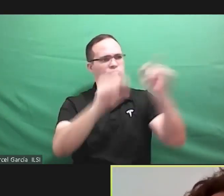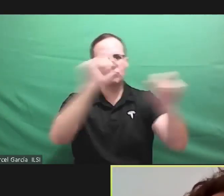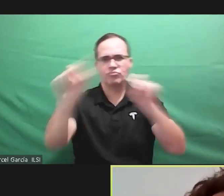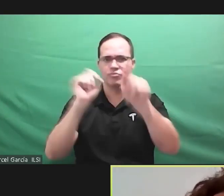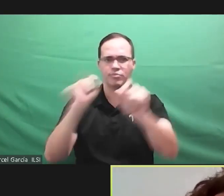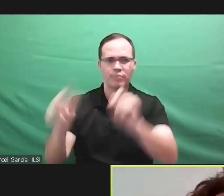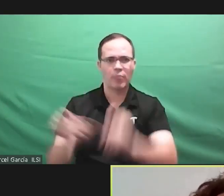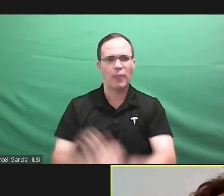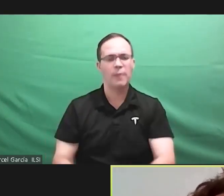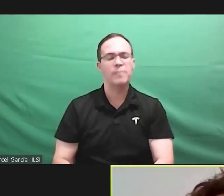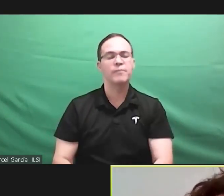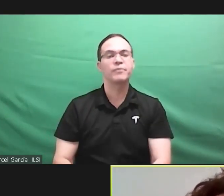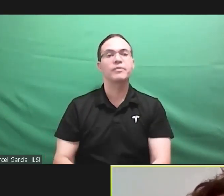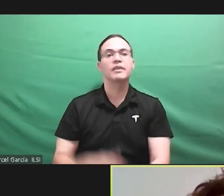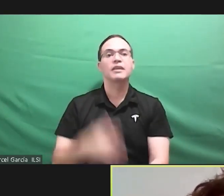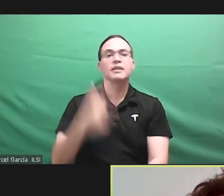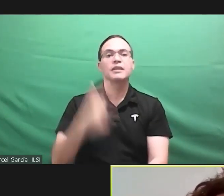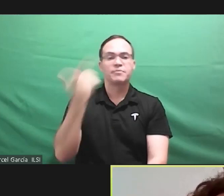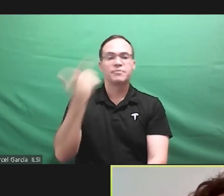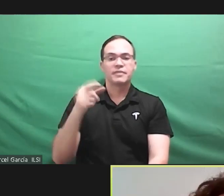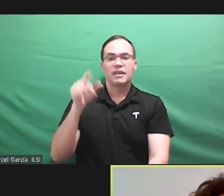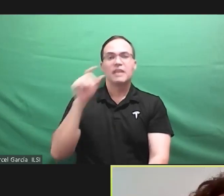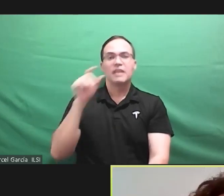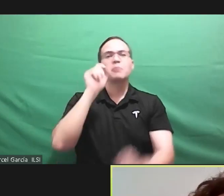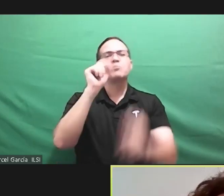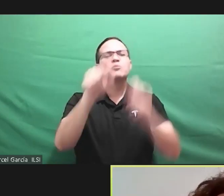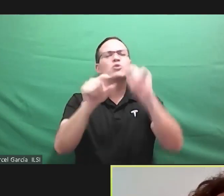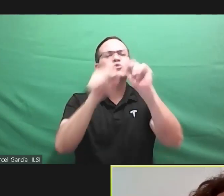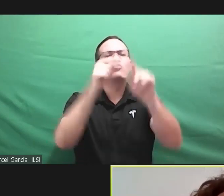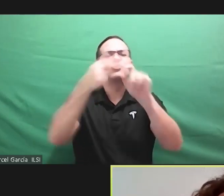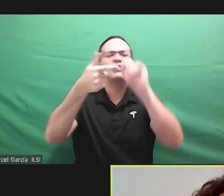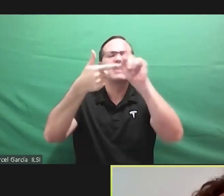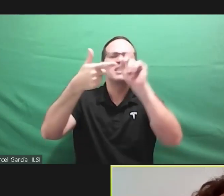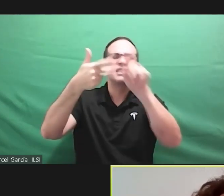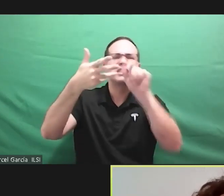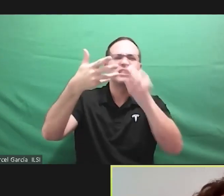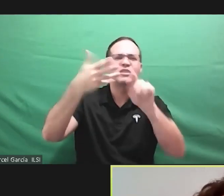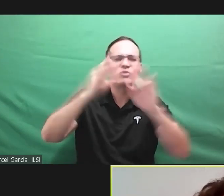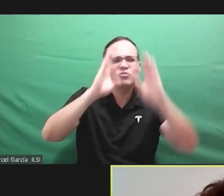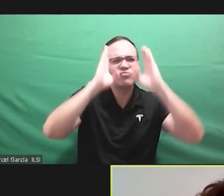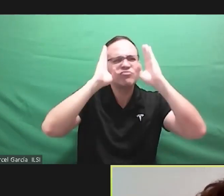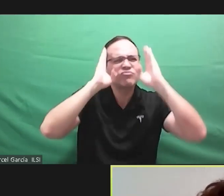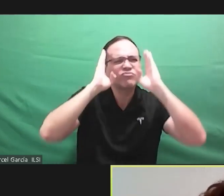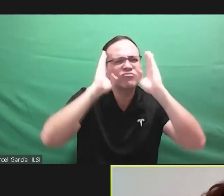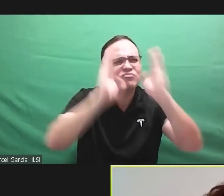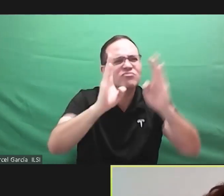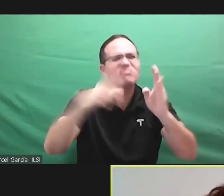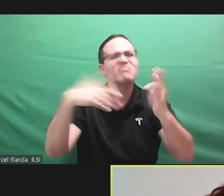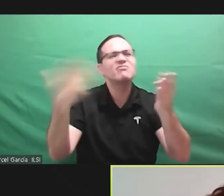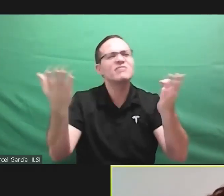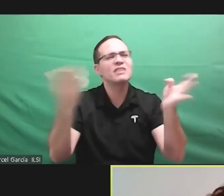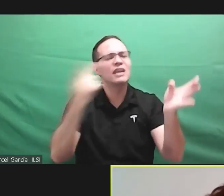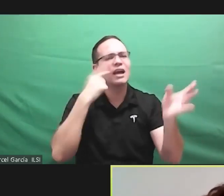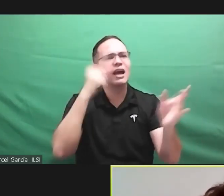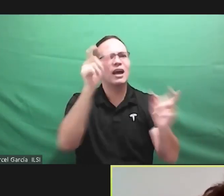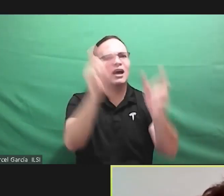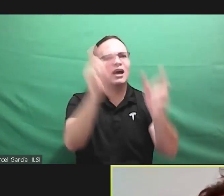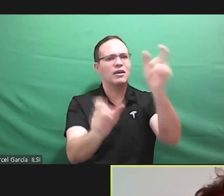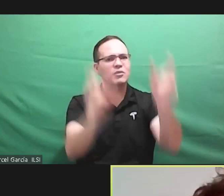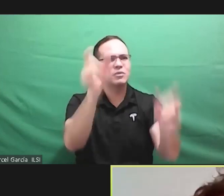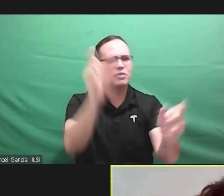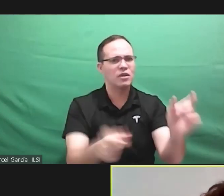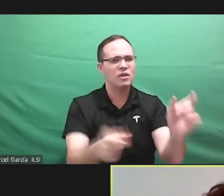Entonces, el foco de estas preguntas está en el funcionamiento, en las acciones básicas, ver,